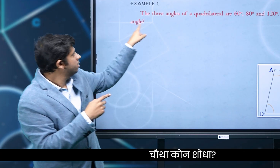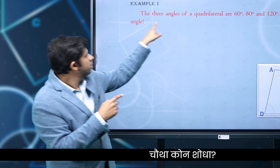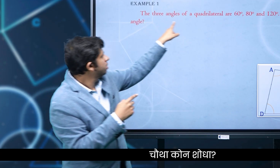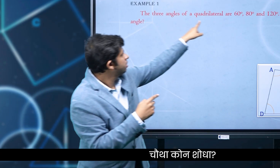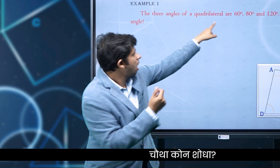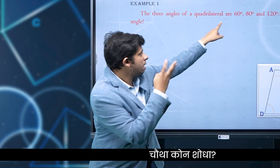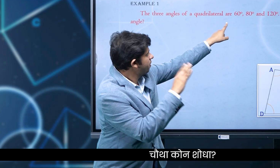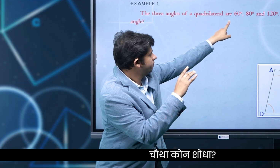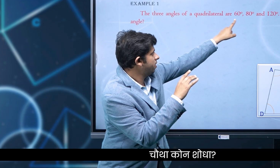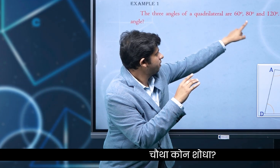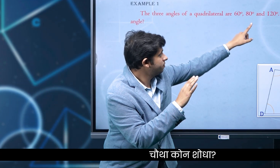चौथा कोन शोधा.